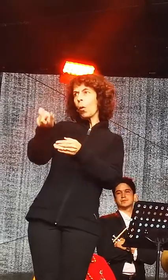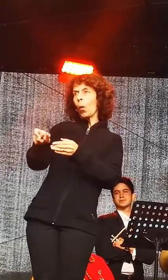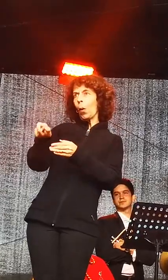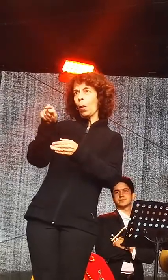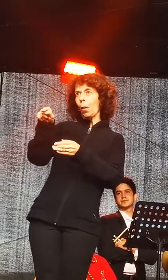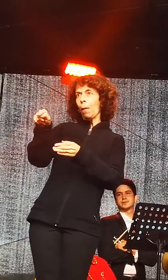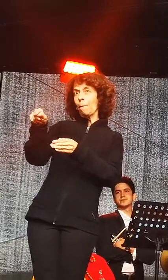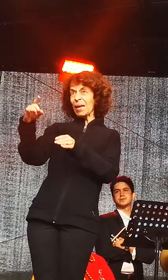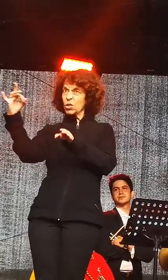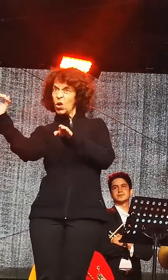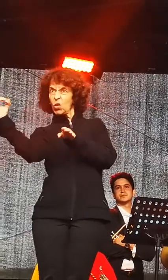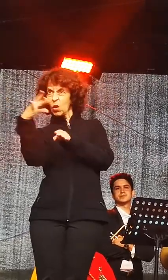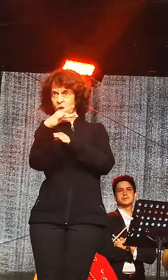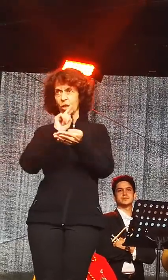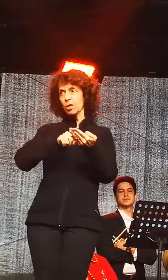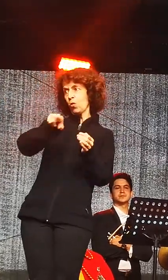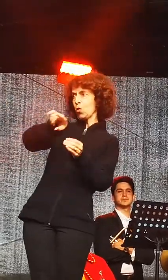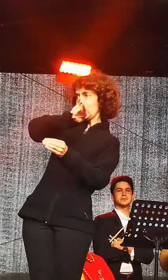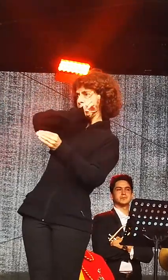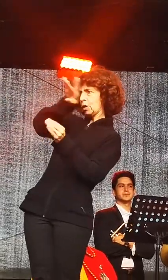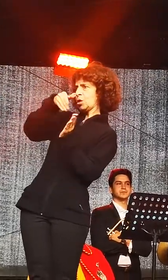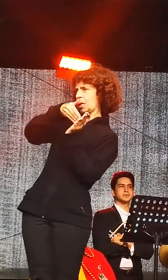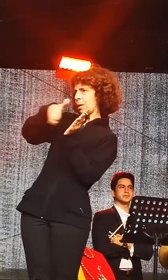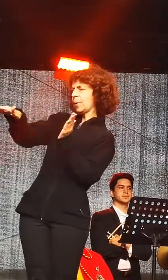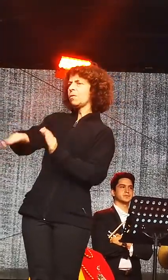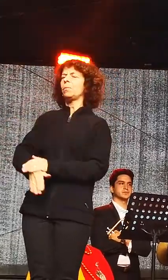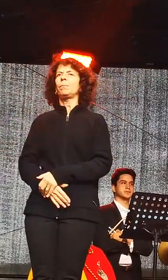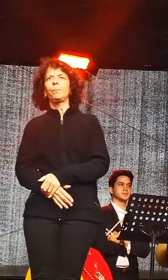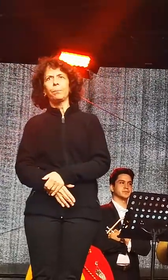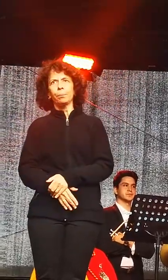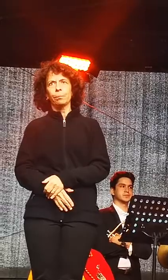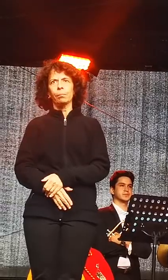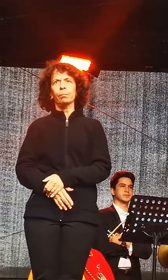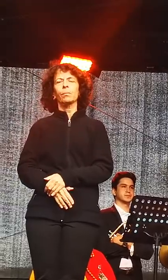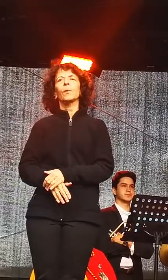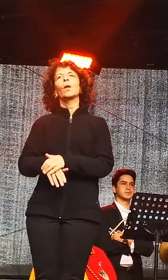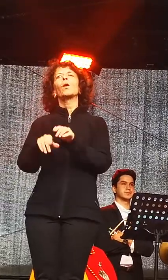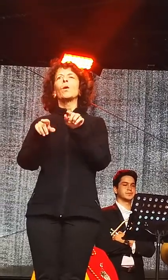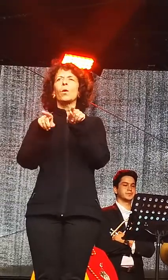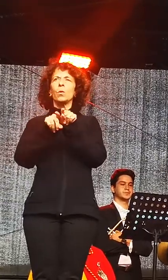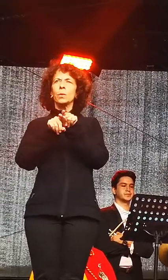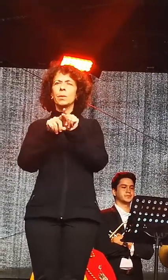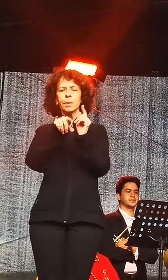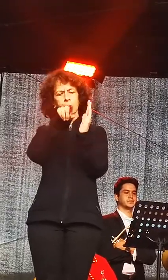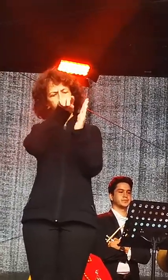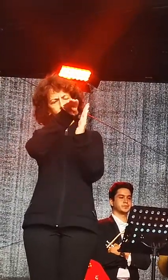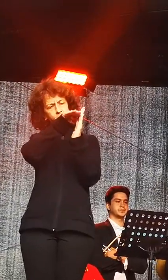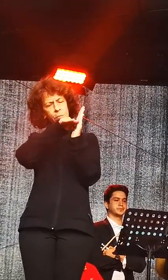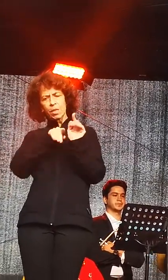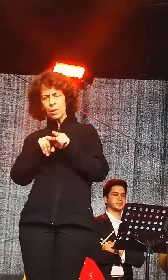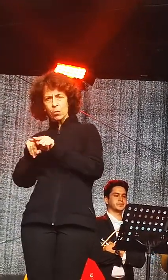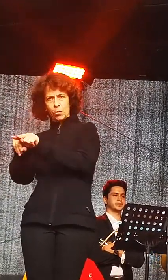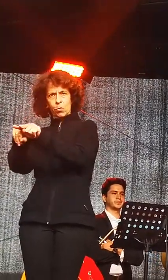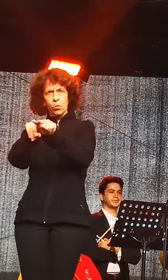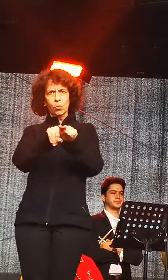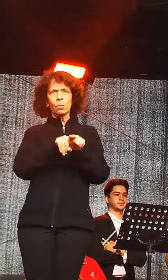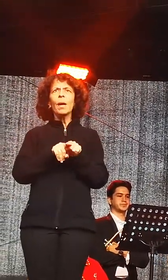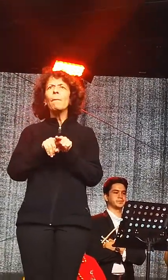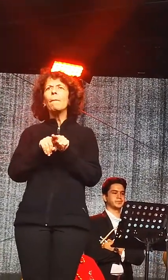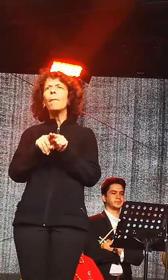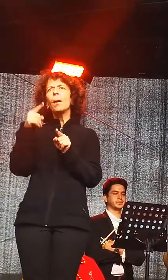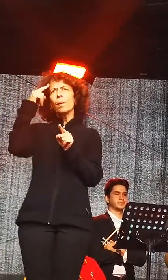qui repousserait leur sentence. Outre tout cela, ils ont établi un statut commun, stipulant